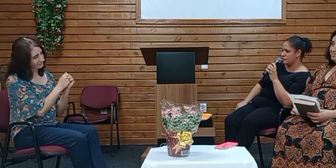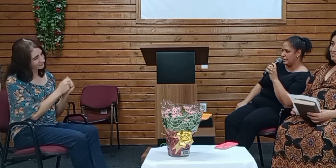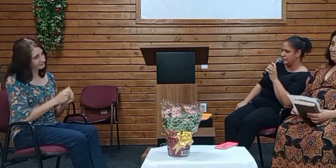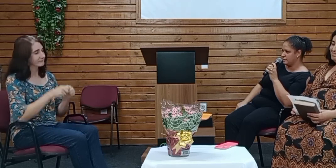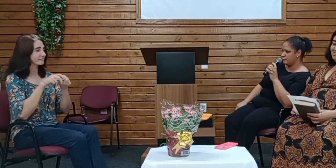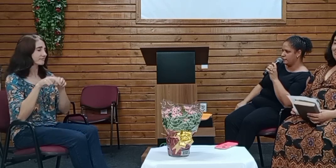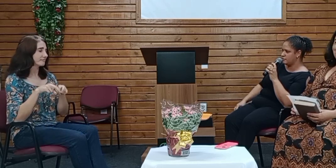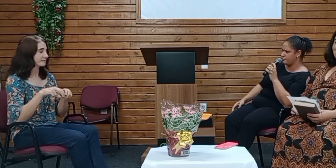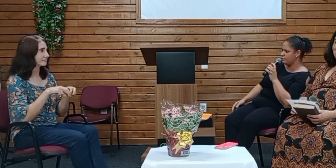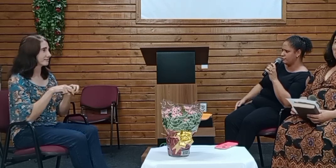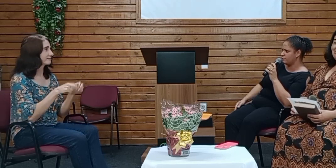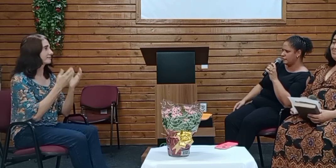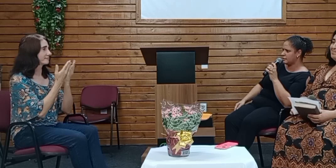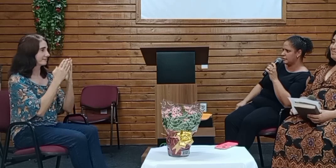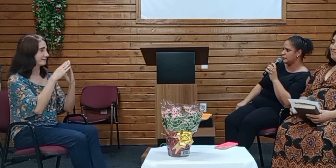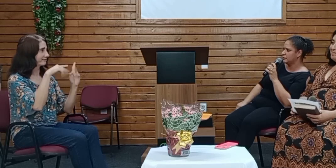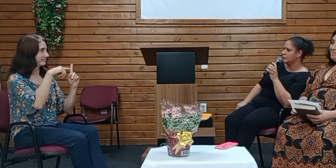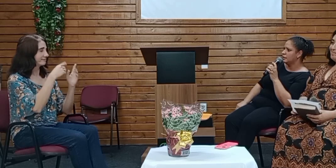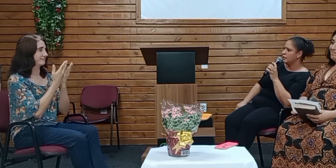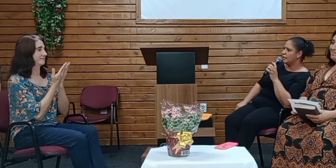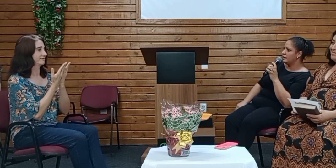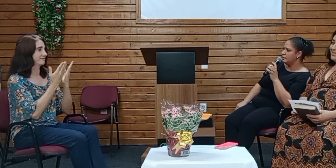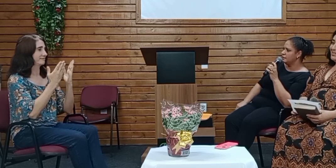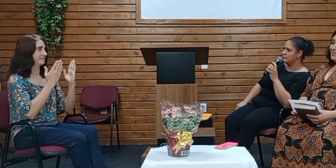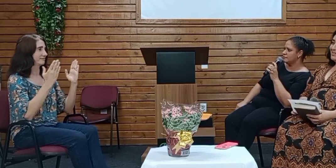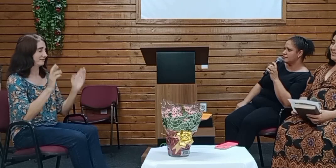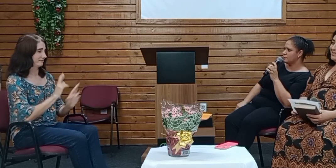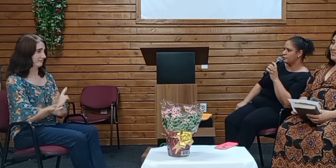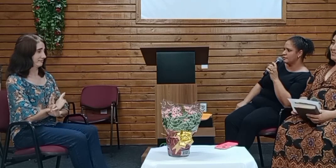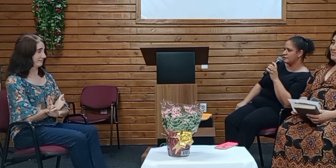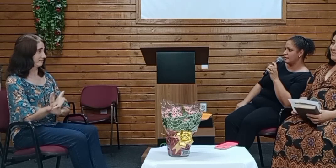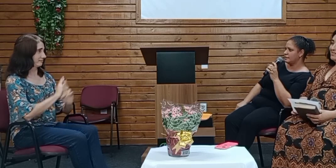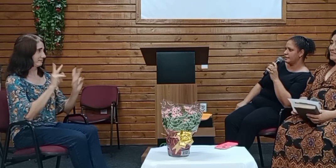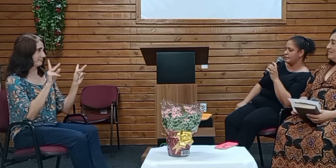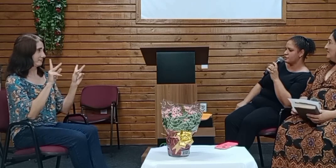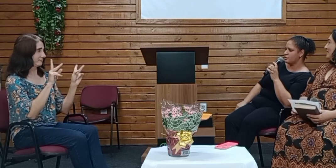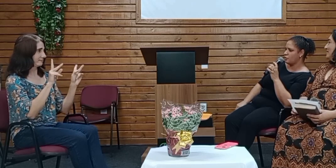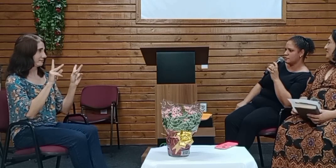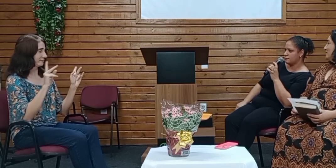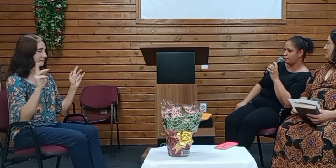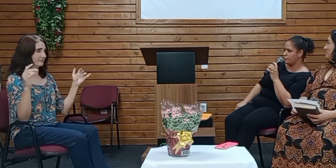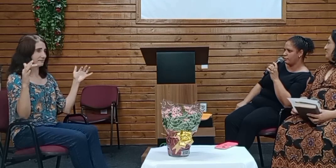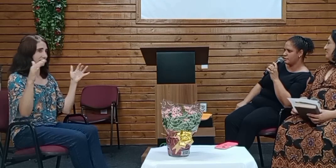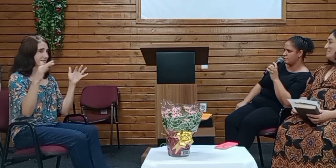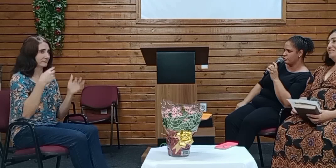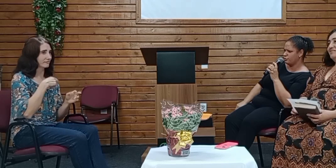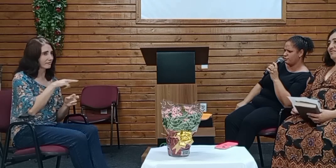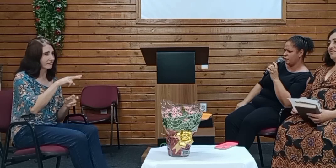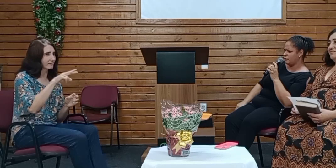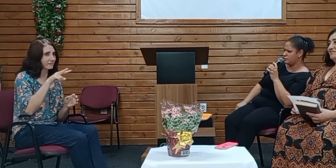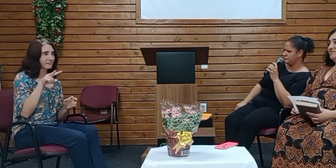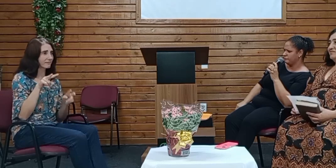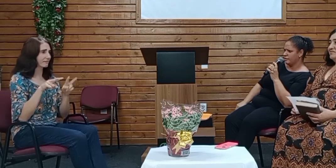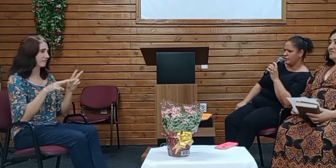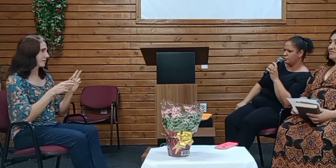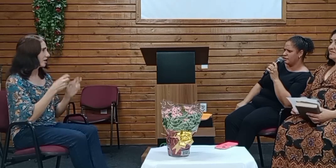de entrar, daí a Silvana disse, vamos, entra. Aí, quando eu entrei lá na igreja, nossa, foi uma coisa assim muito